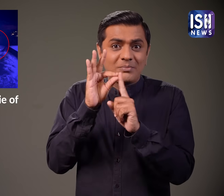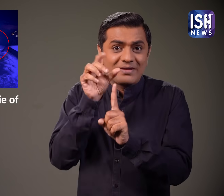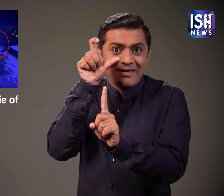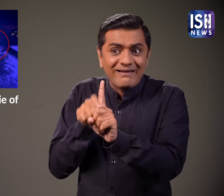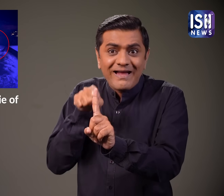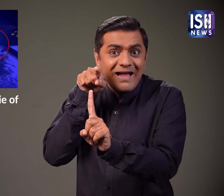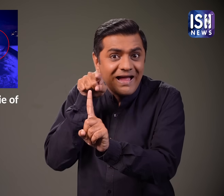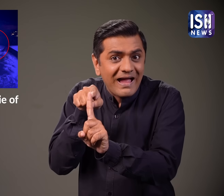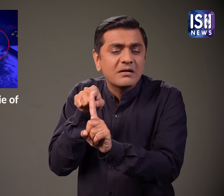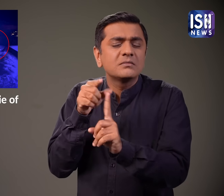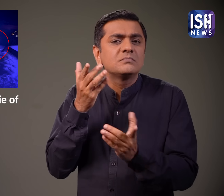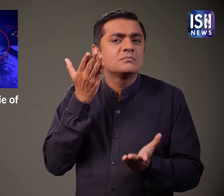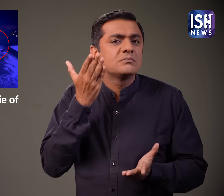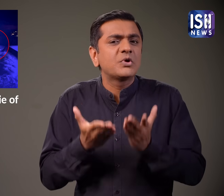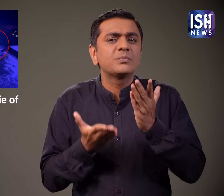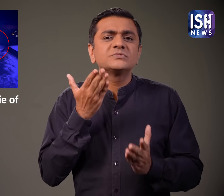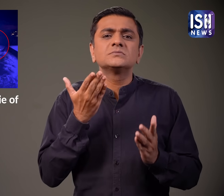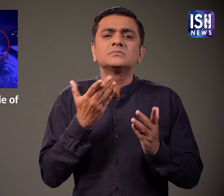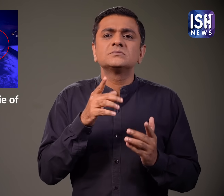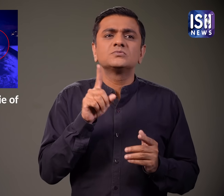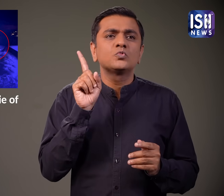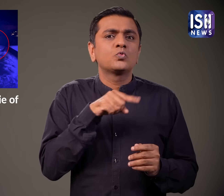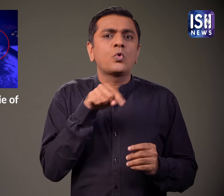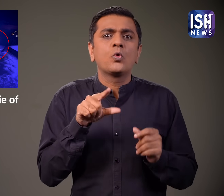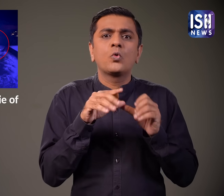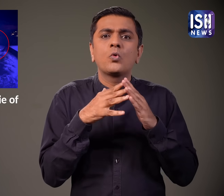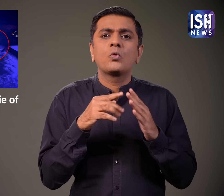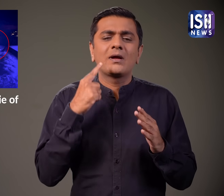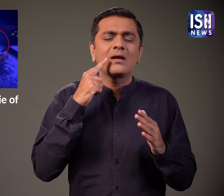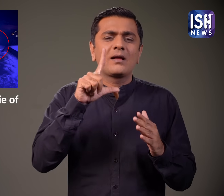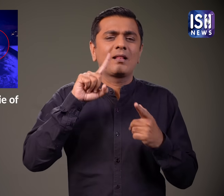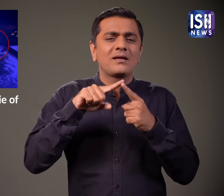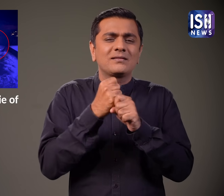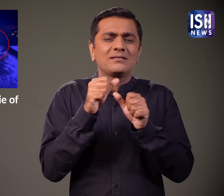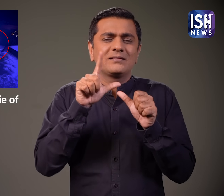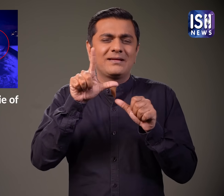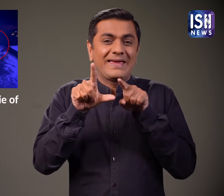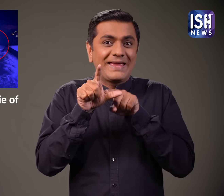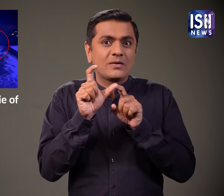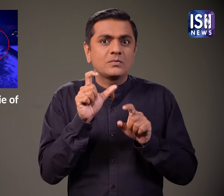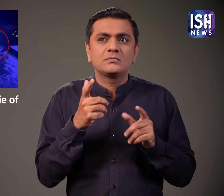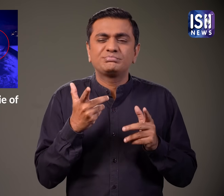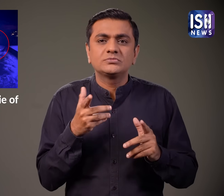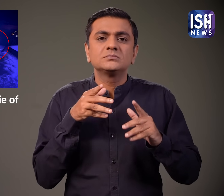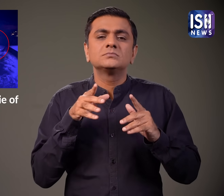पैरी के सिस्टम में कैटामाइन संभवत मनुरजक उद्देशों के लिए अव्यत रूप से प्राप्त ड्रग से था